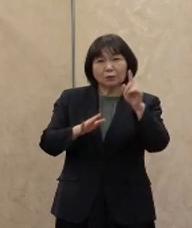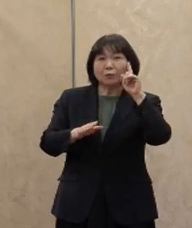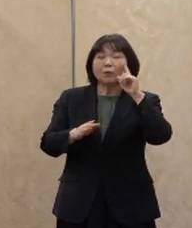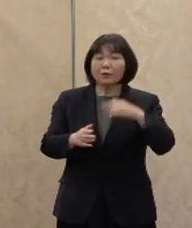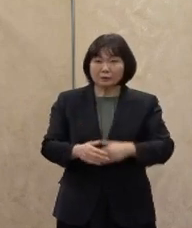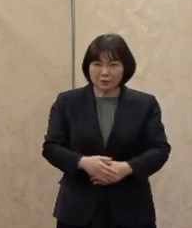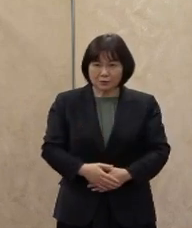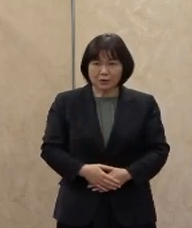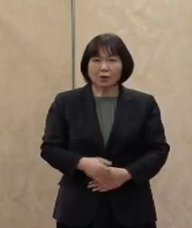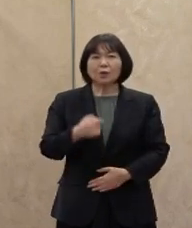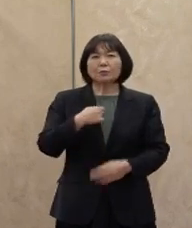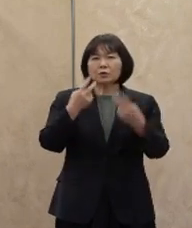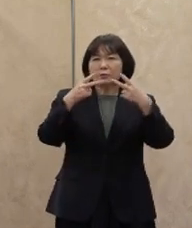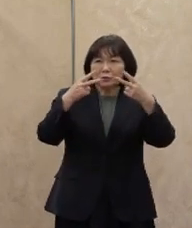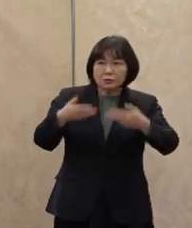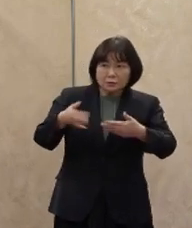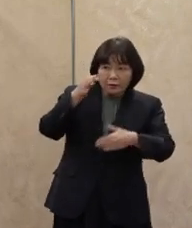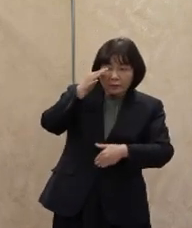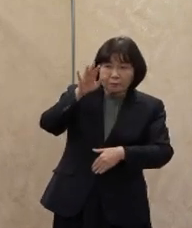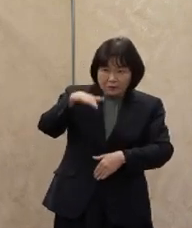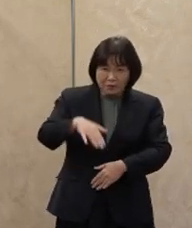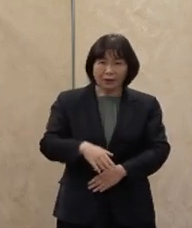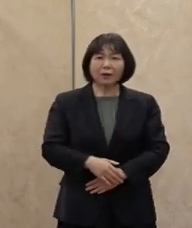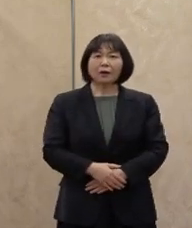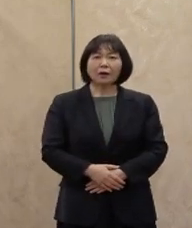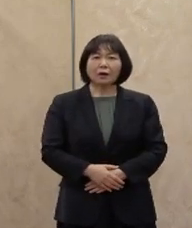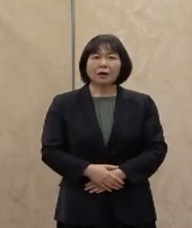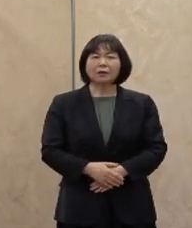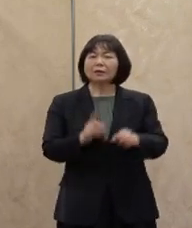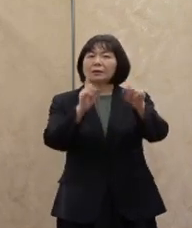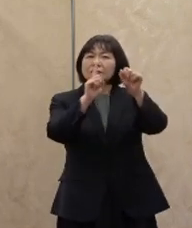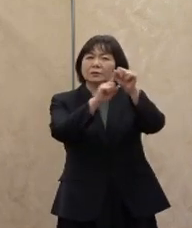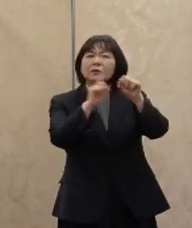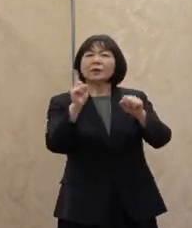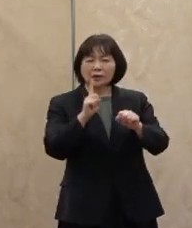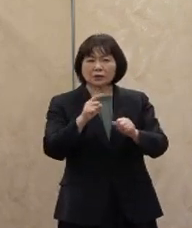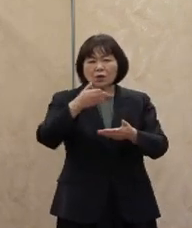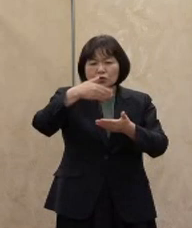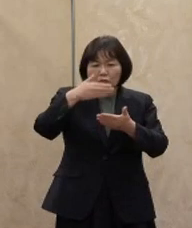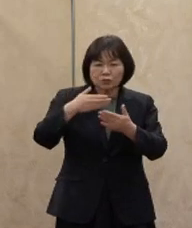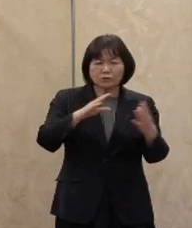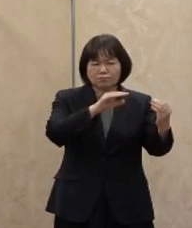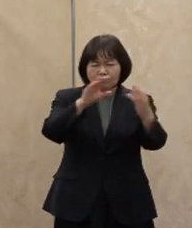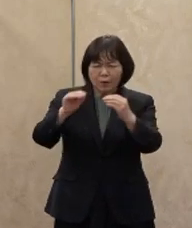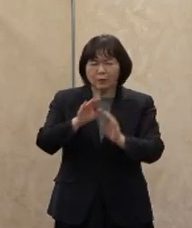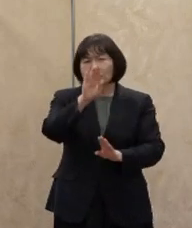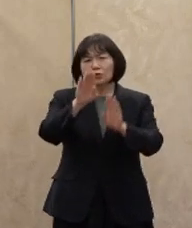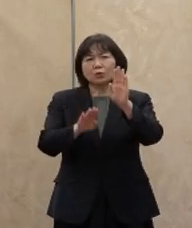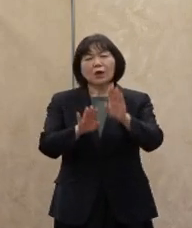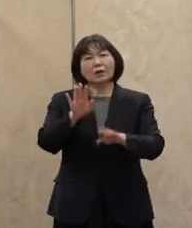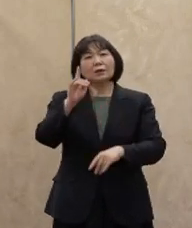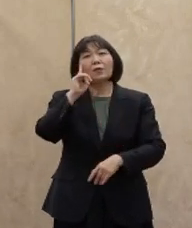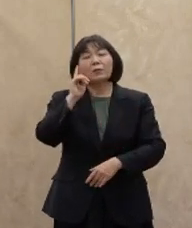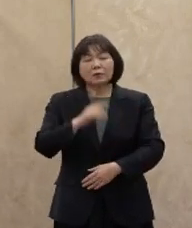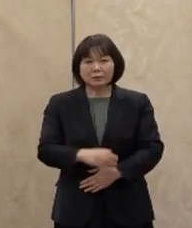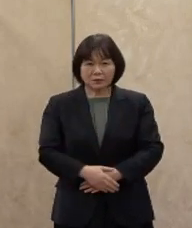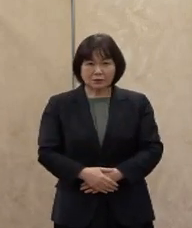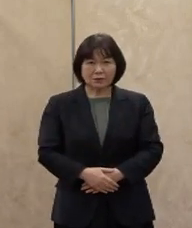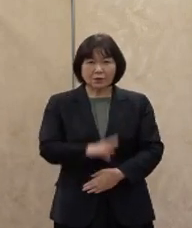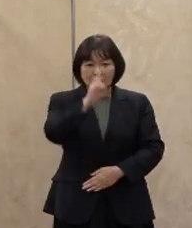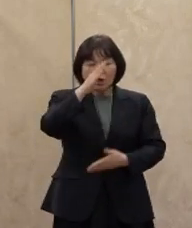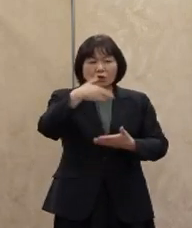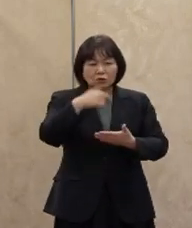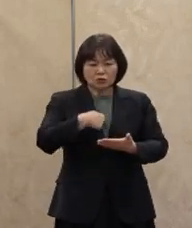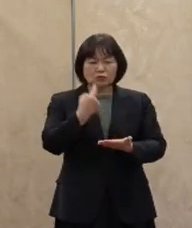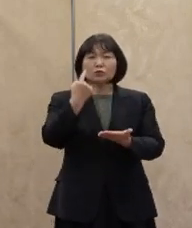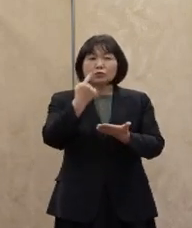っている、僕もニュースでは見ましたけども、趣旨としてはやっぱり食事の形態なんだろうと思います。ランチだっても